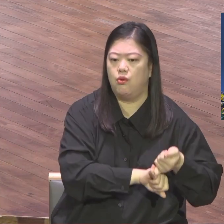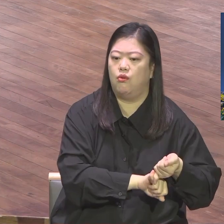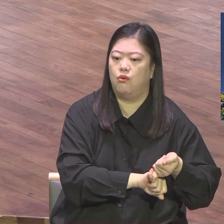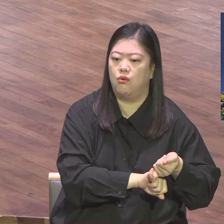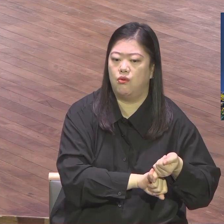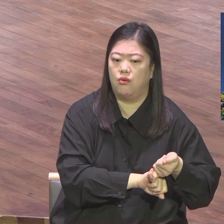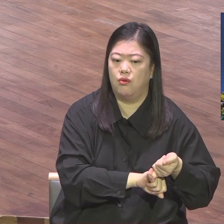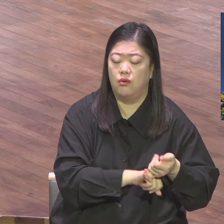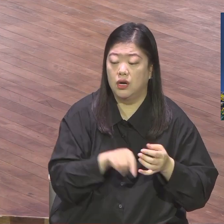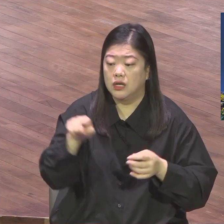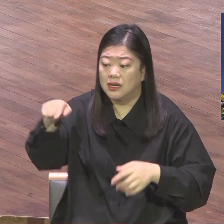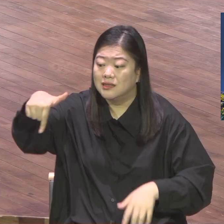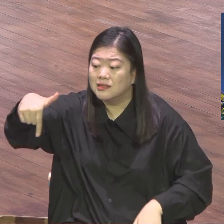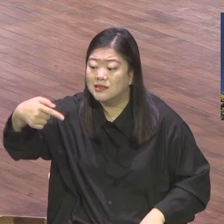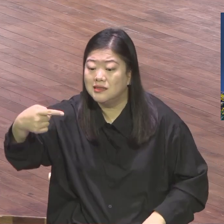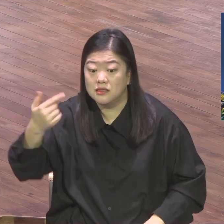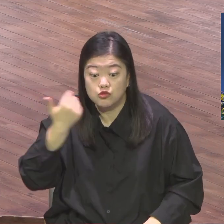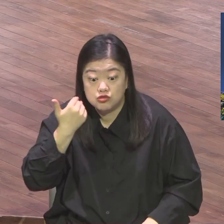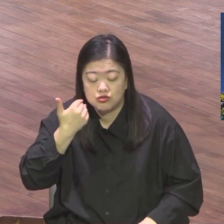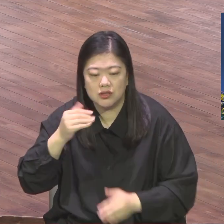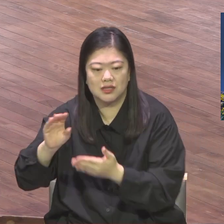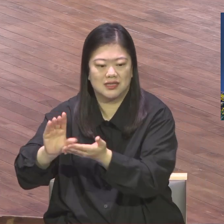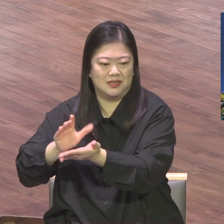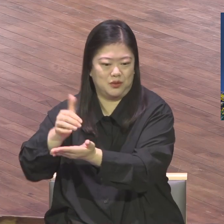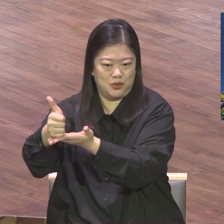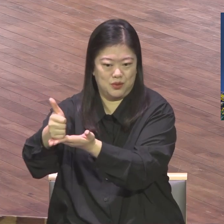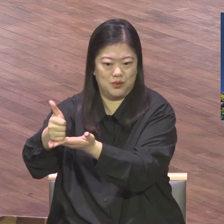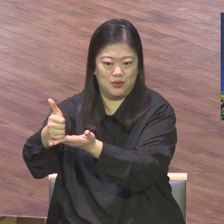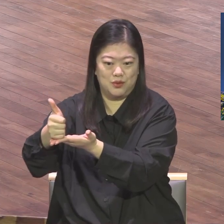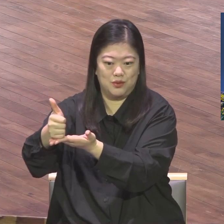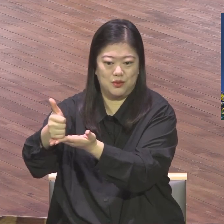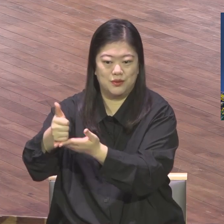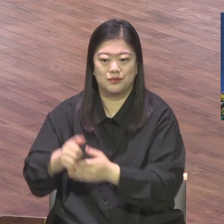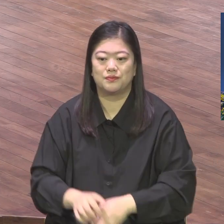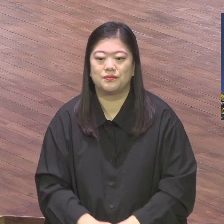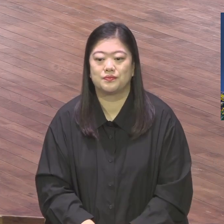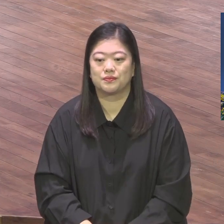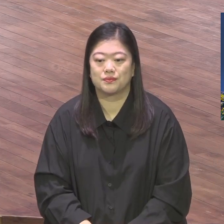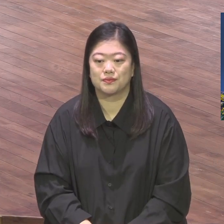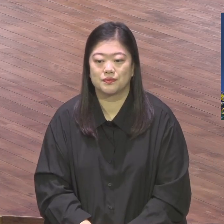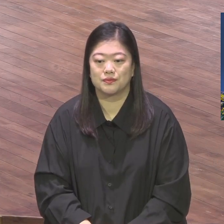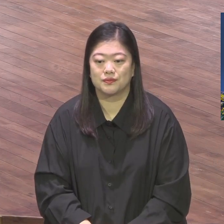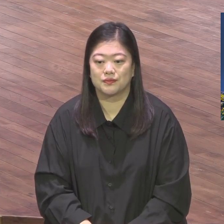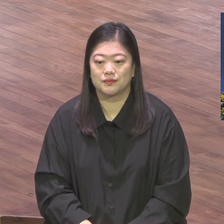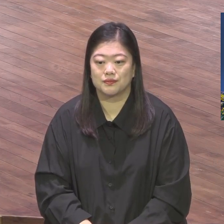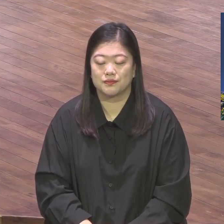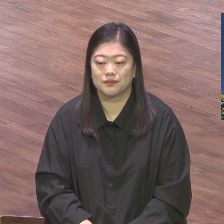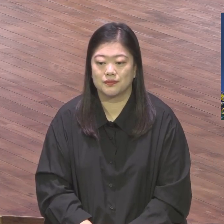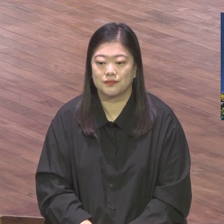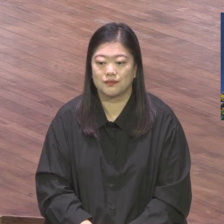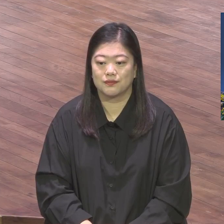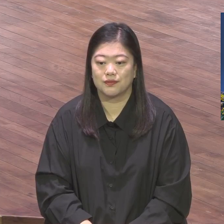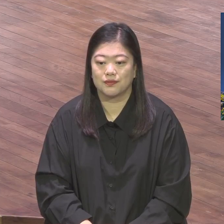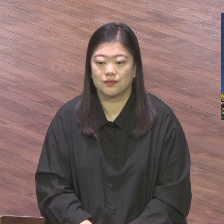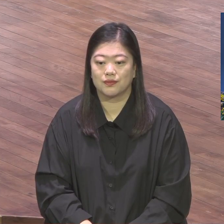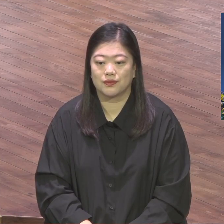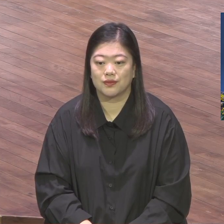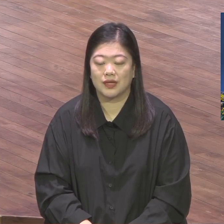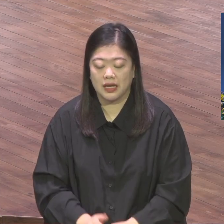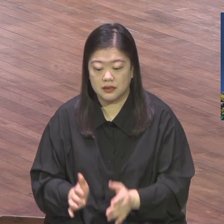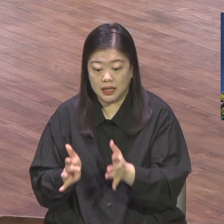그분이 바로 예수 그리스도라는 것입니다. 그런데 오늘 본문에 보면 이런 예수님이 세례